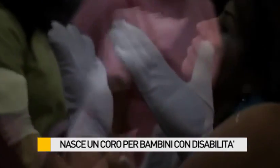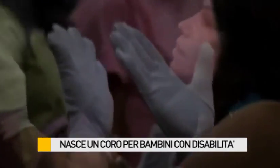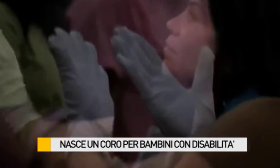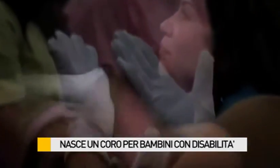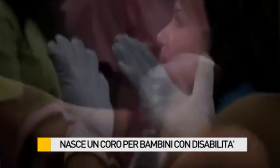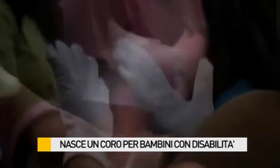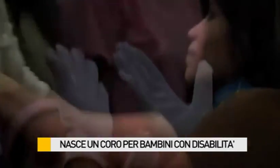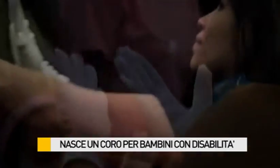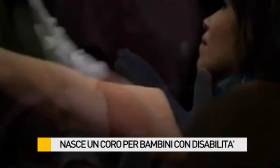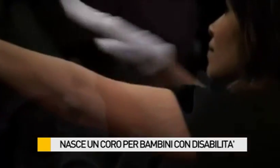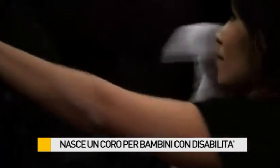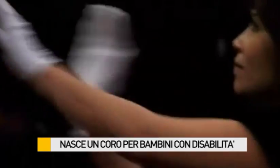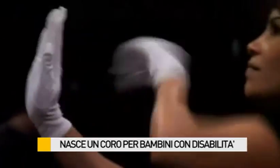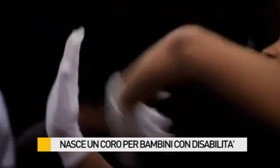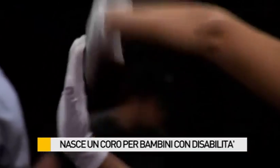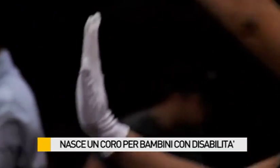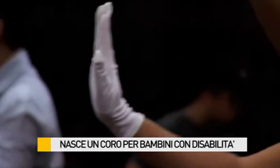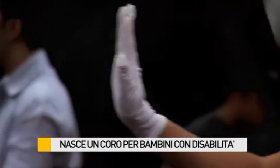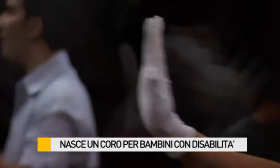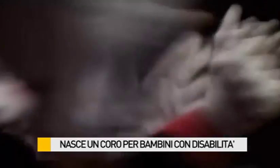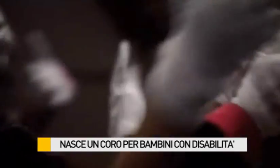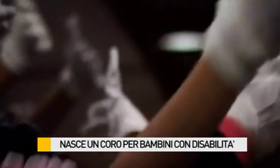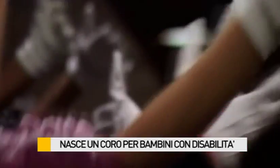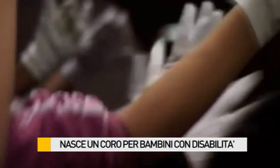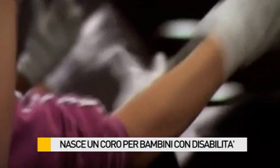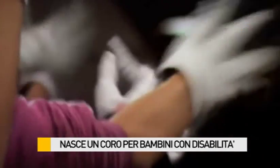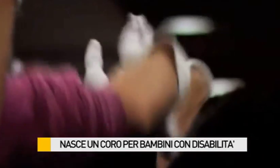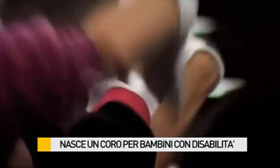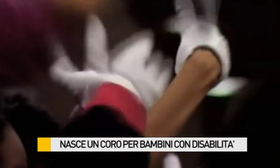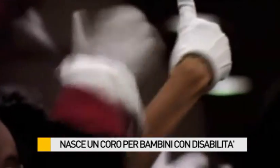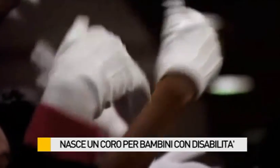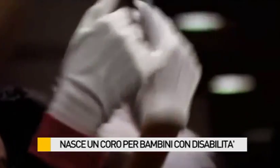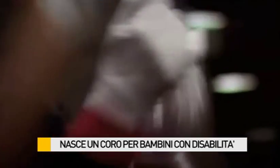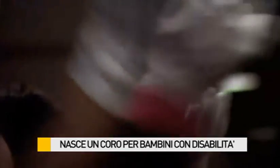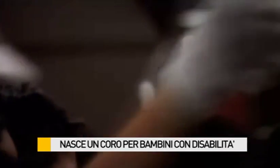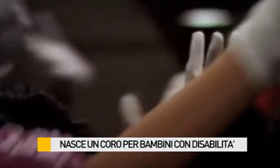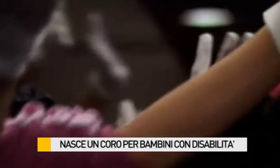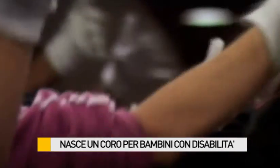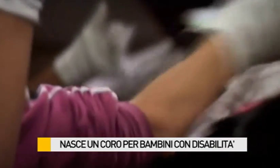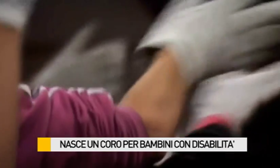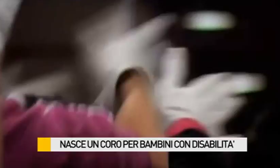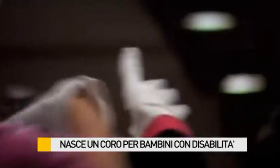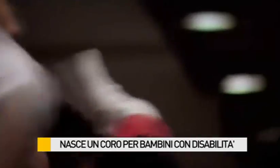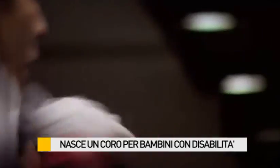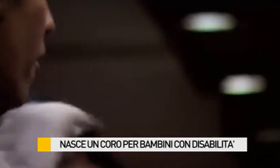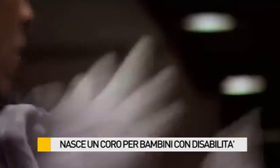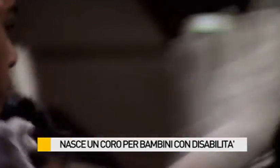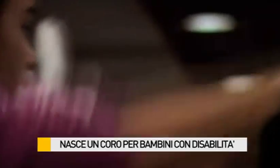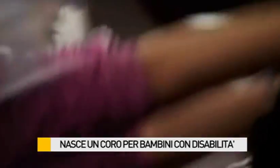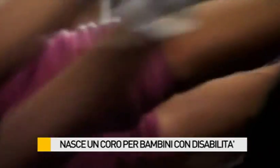dedicato ai bambini dai 7 ai 13 anni. Il progetto non sarà solo un'esperienza di tipo musicale e culturale, ma di